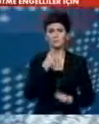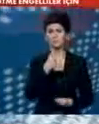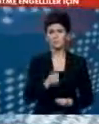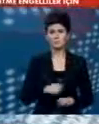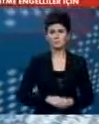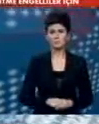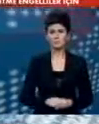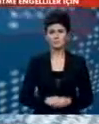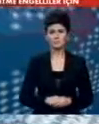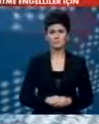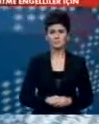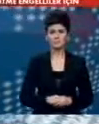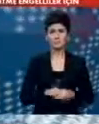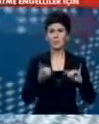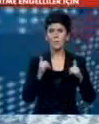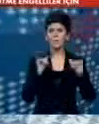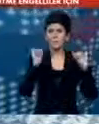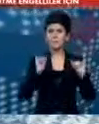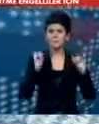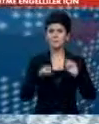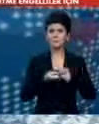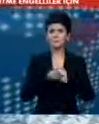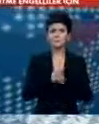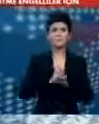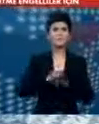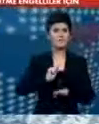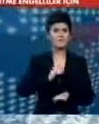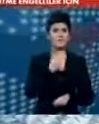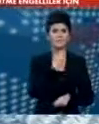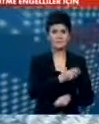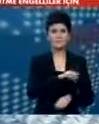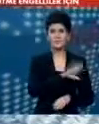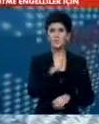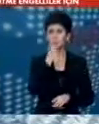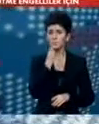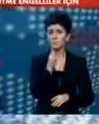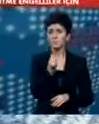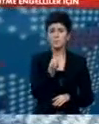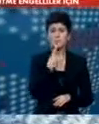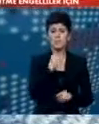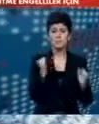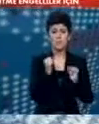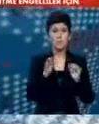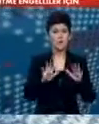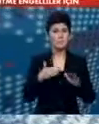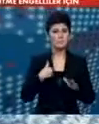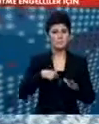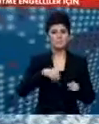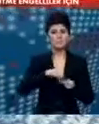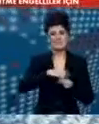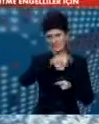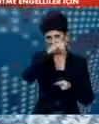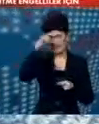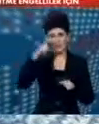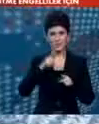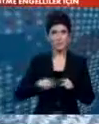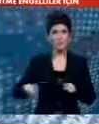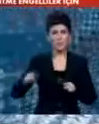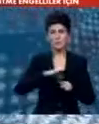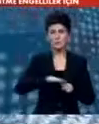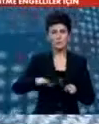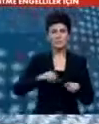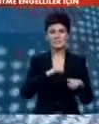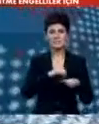Evet. Kolbasa oynadı, kemençe oynadı, her şeyi oynadık. Güzel buldum yani, soğuk ama bizim için sıcak bir ortamdı. Çocuklar için de